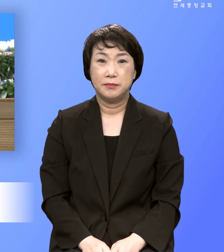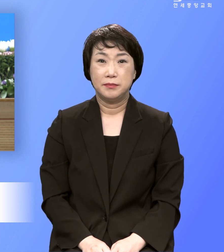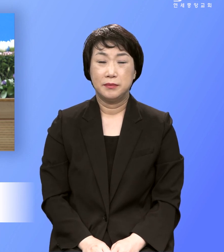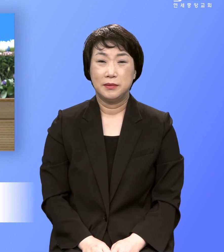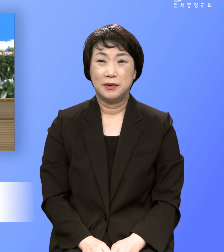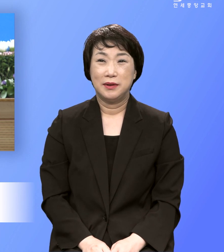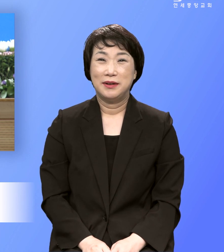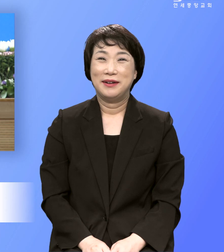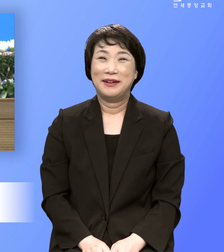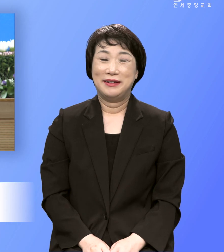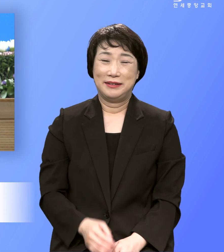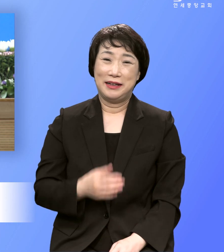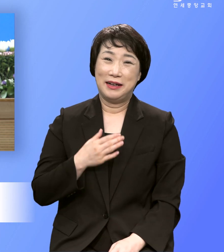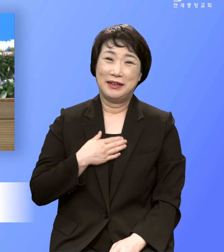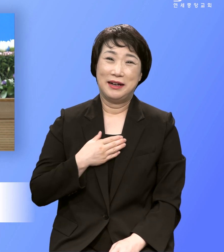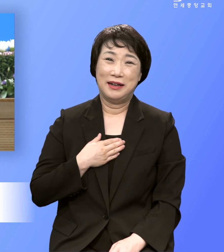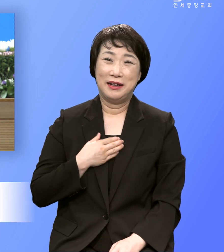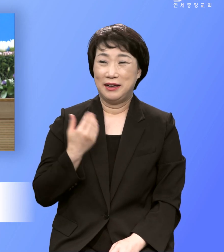아까 목사님이